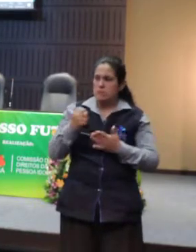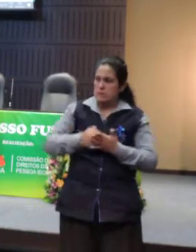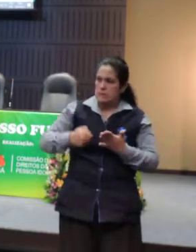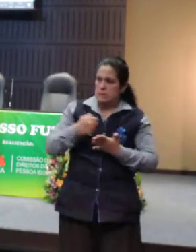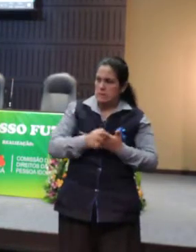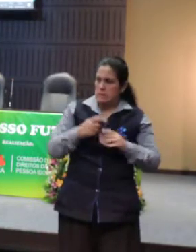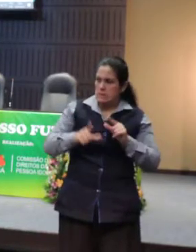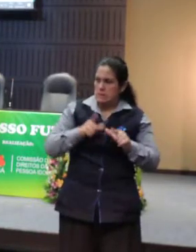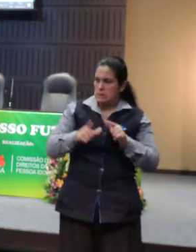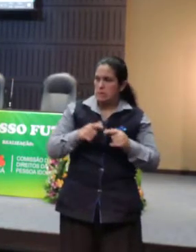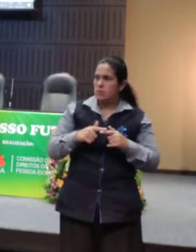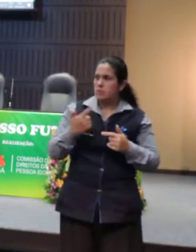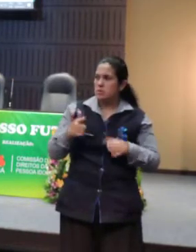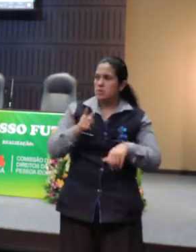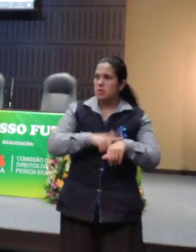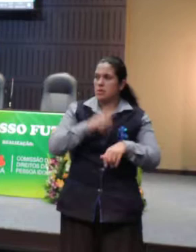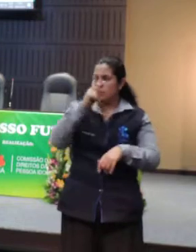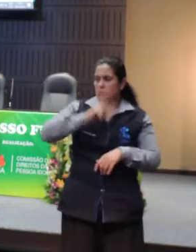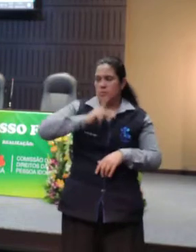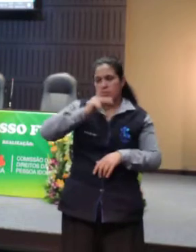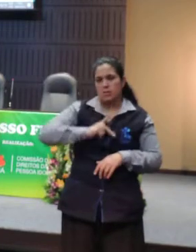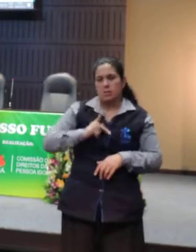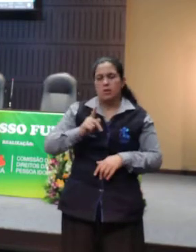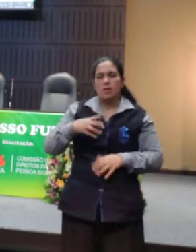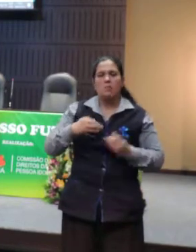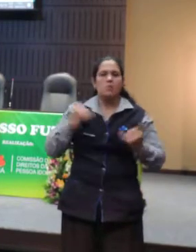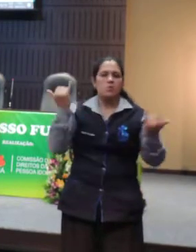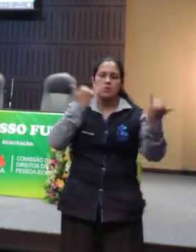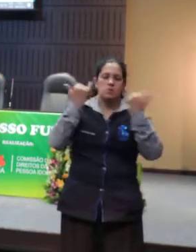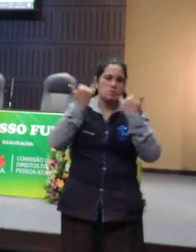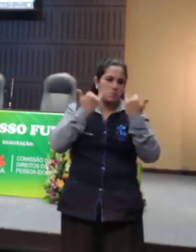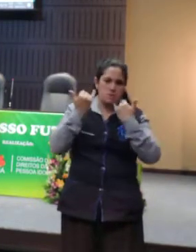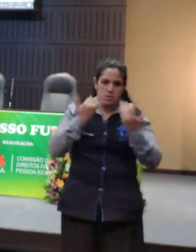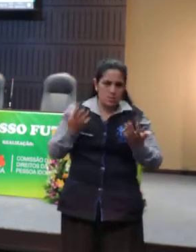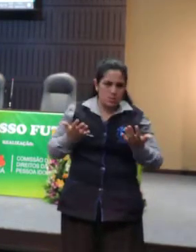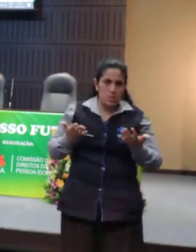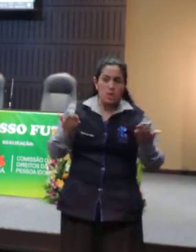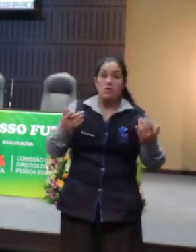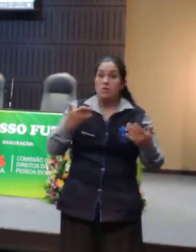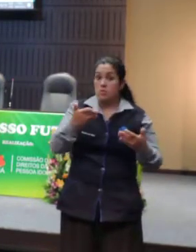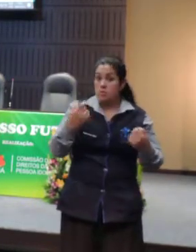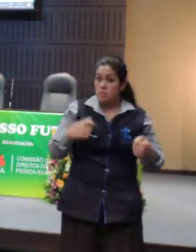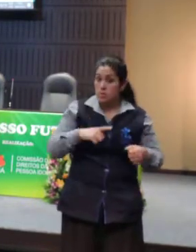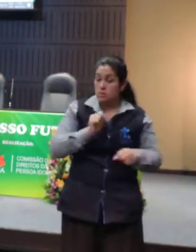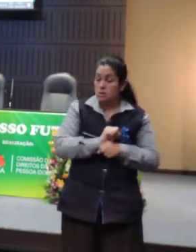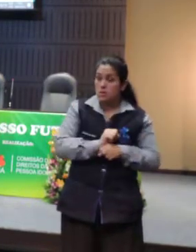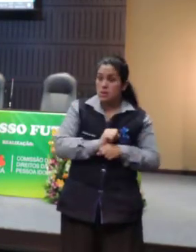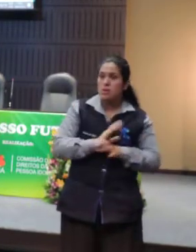tira tempo para você. E precisa. Precisa. Eu com a minha esposa, eu